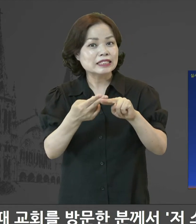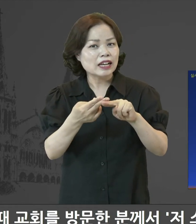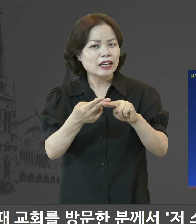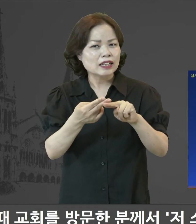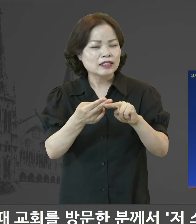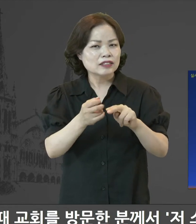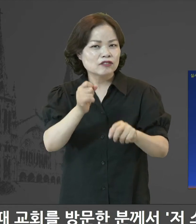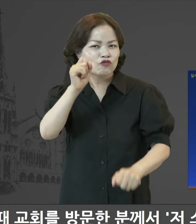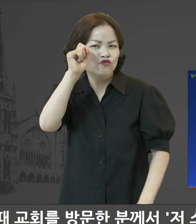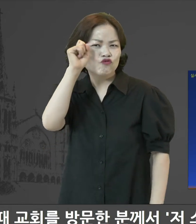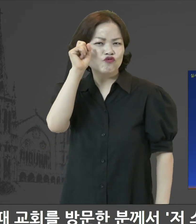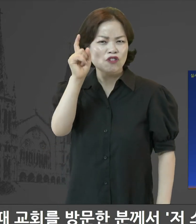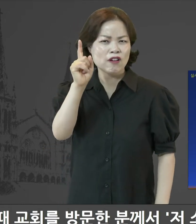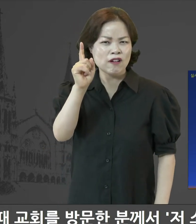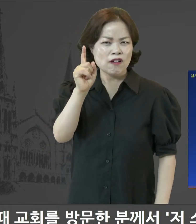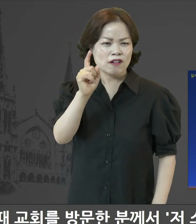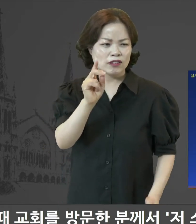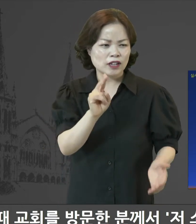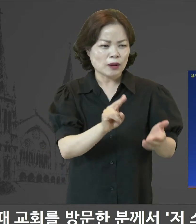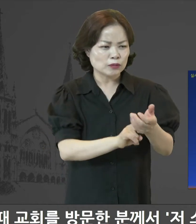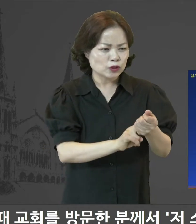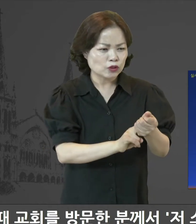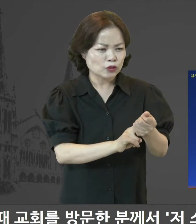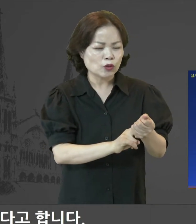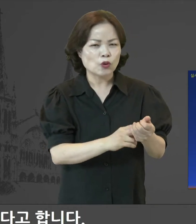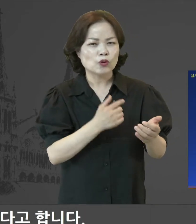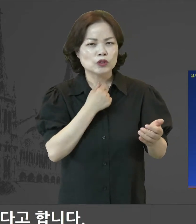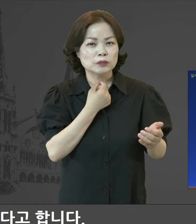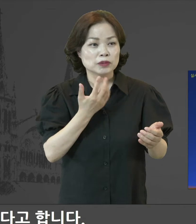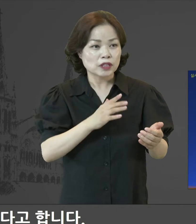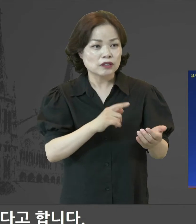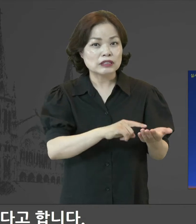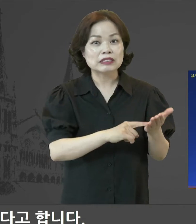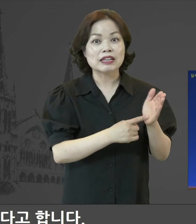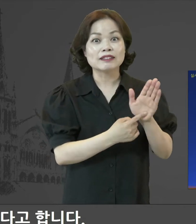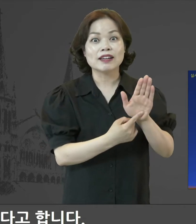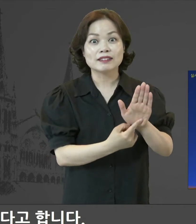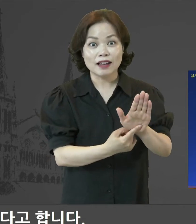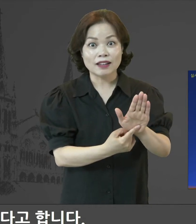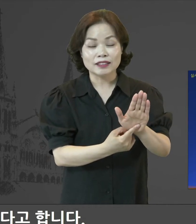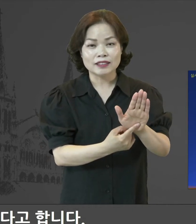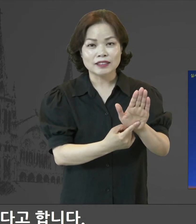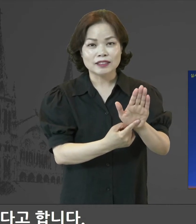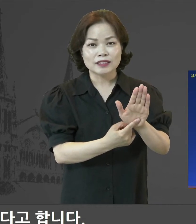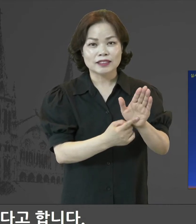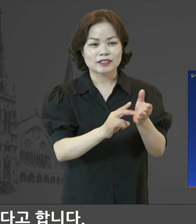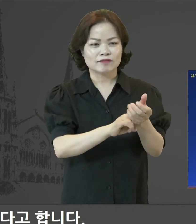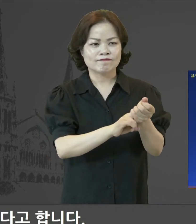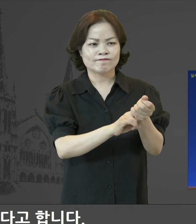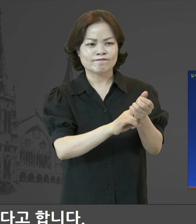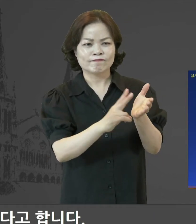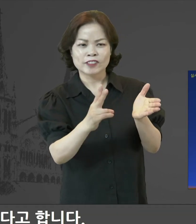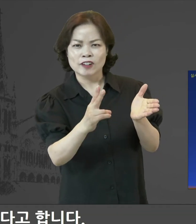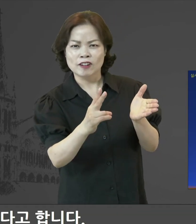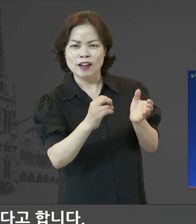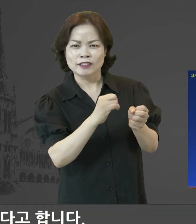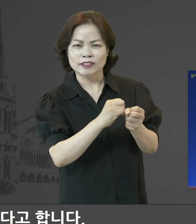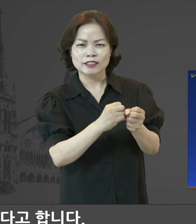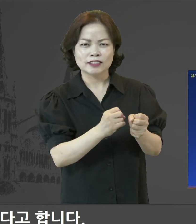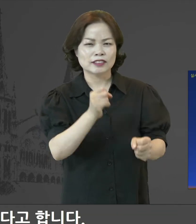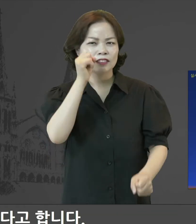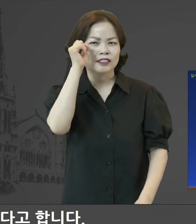아주 뛰어나서 감추려 해도 감추어지지 않고 드러나는 그 어떤 탁월한 재주를 은사라고